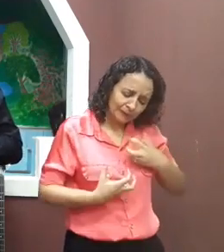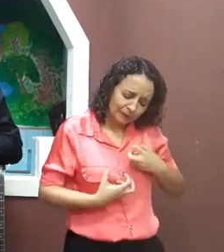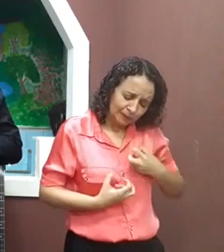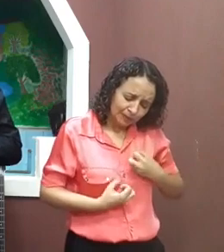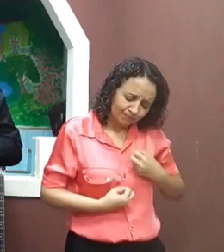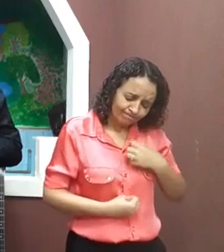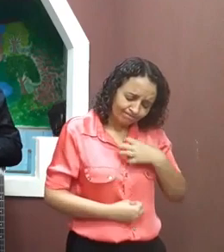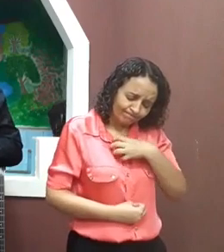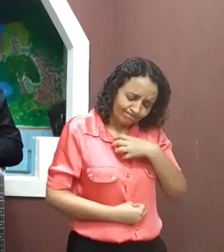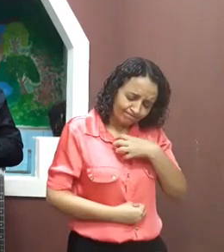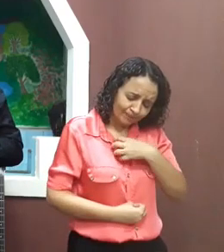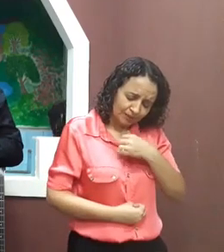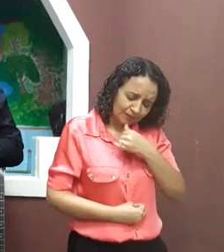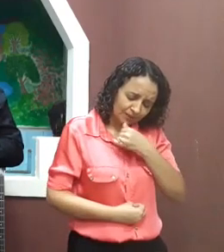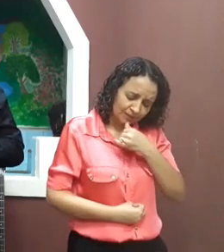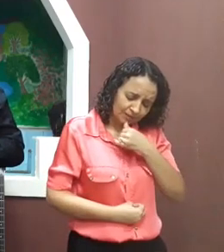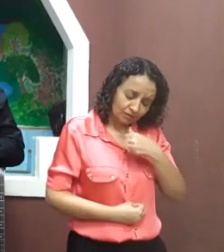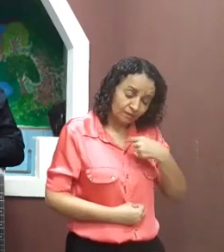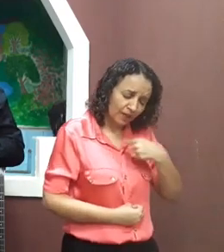alguém da igreja.